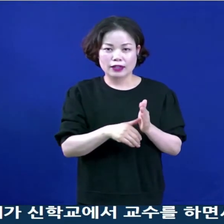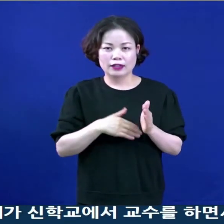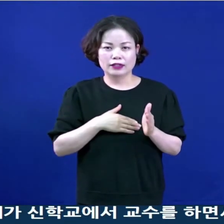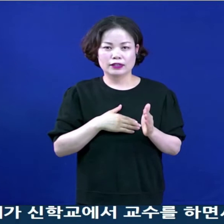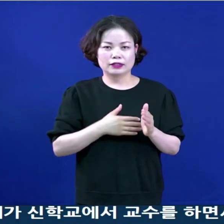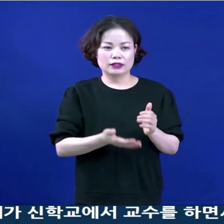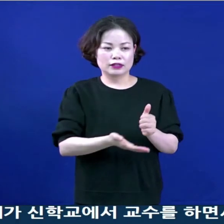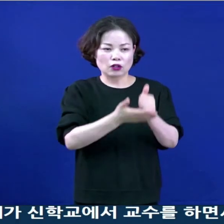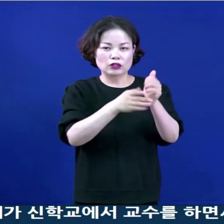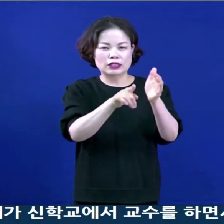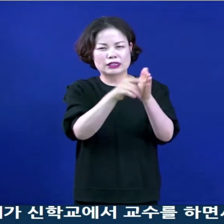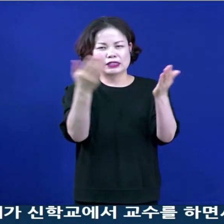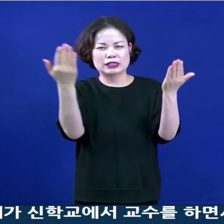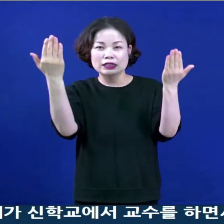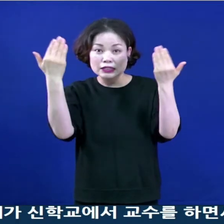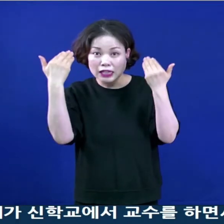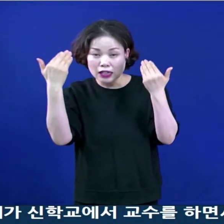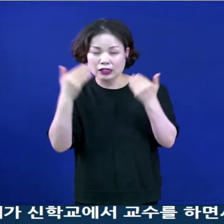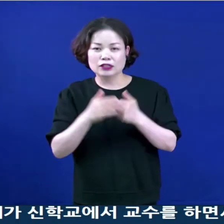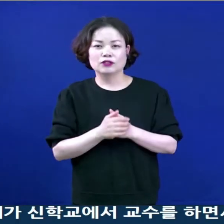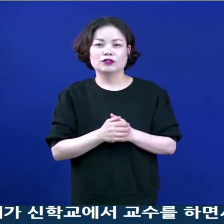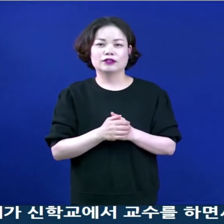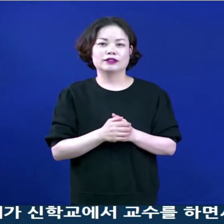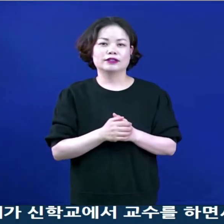섬겼던 신학교는